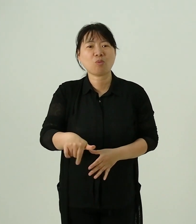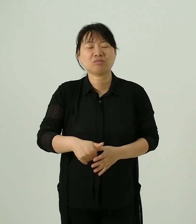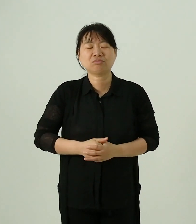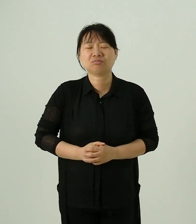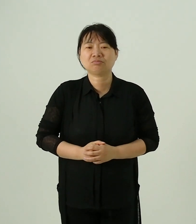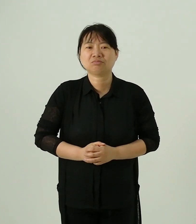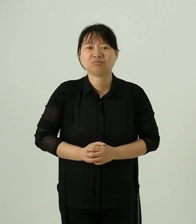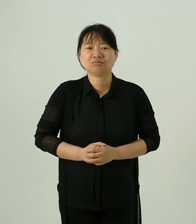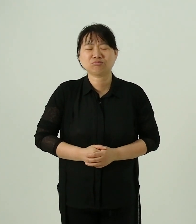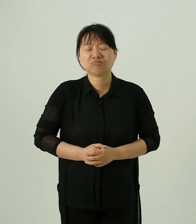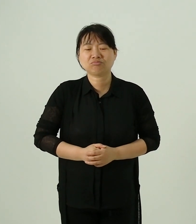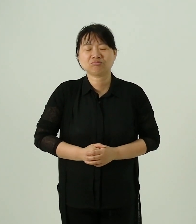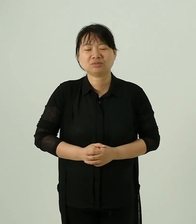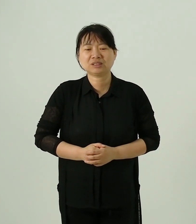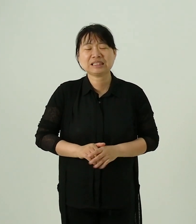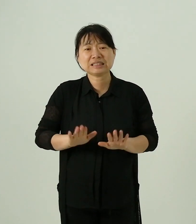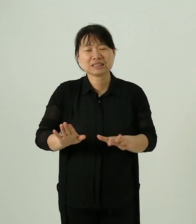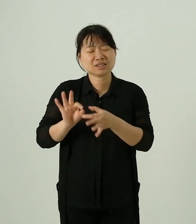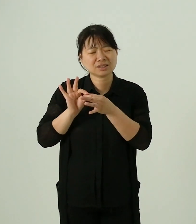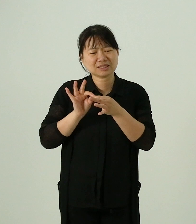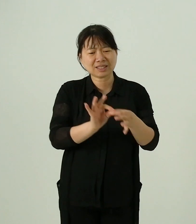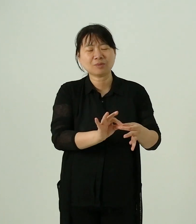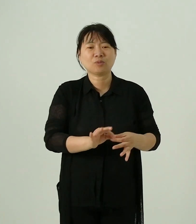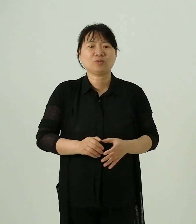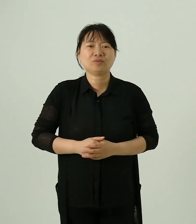있어요? 이게 뭔가 지금 계속